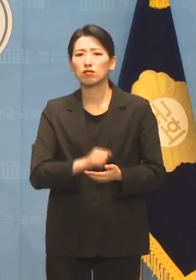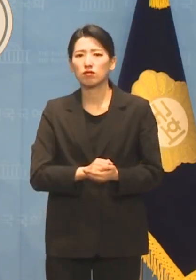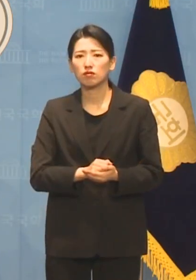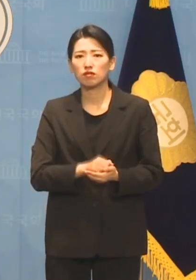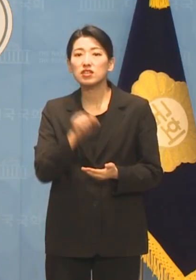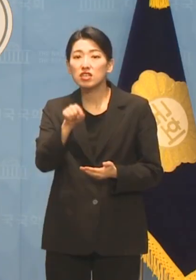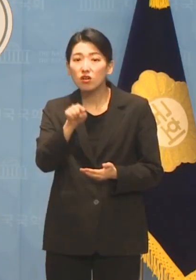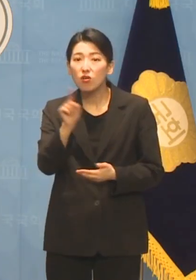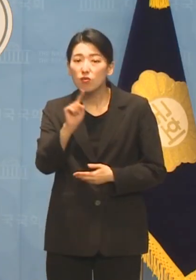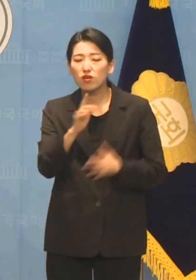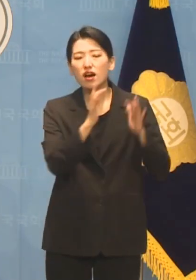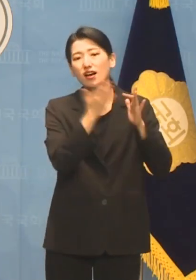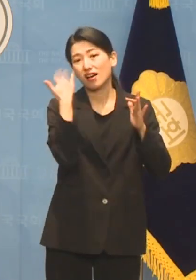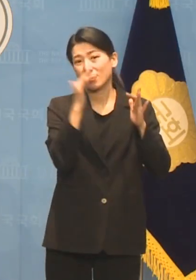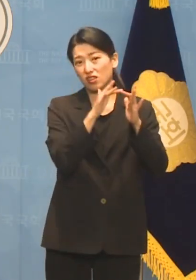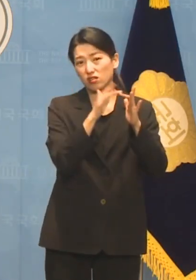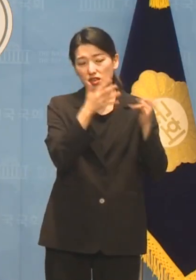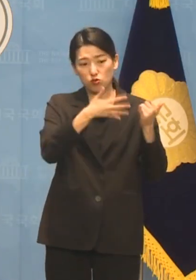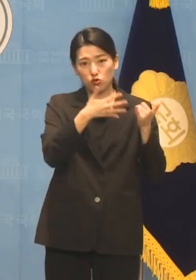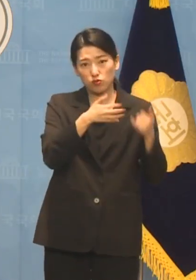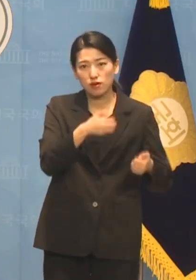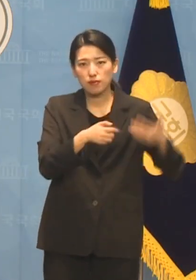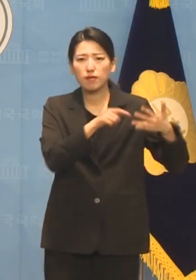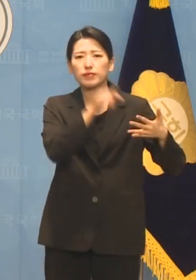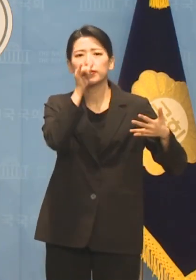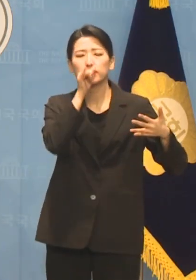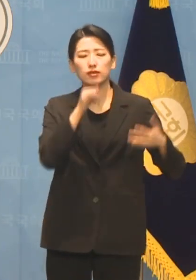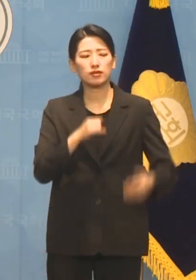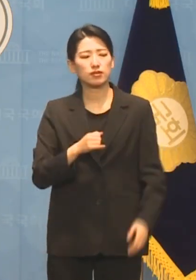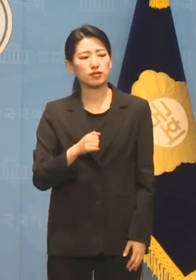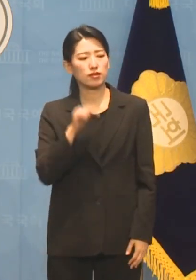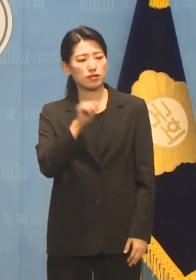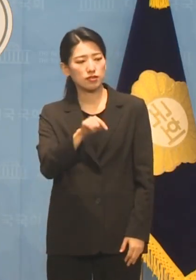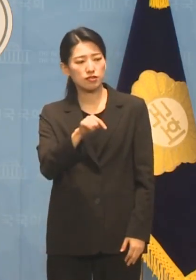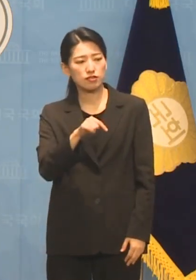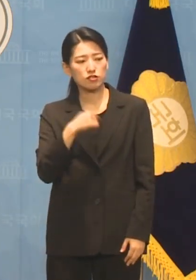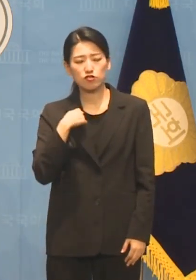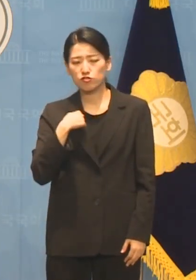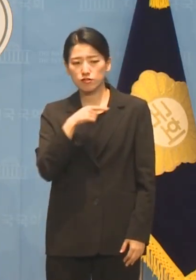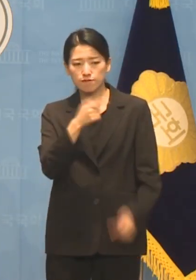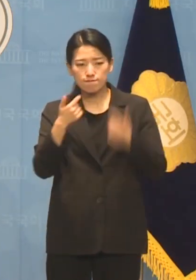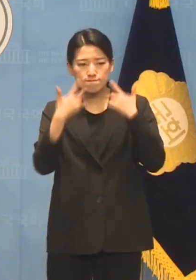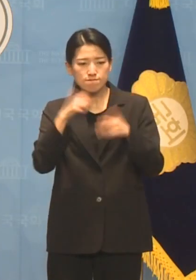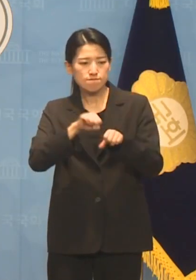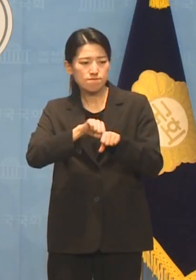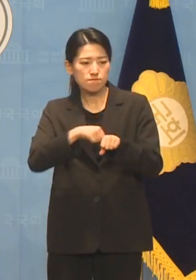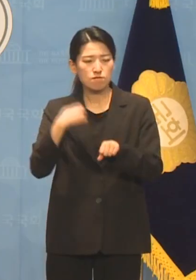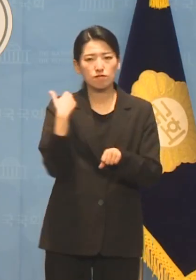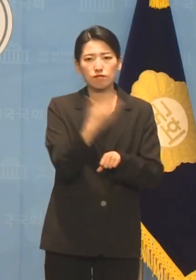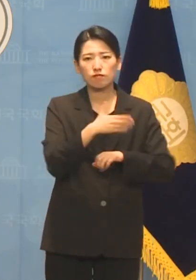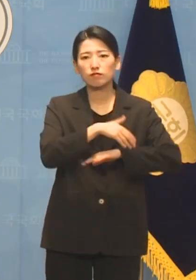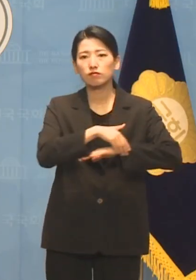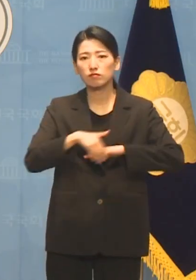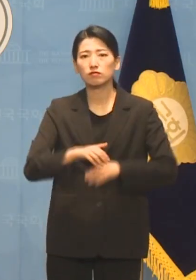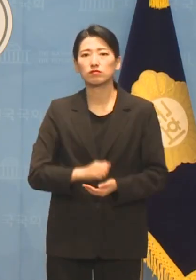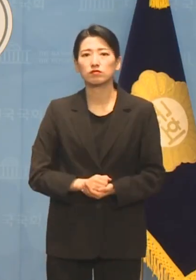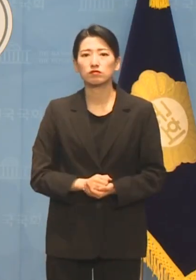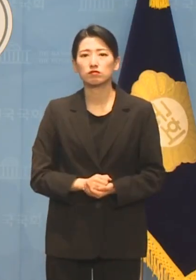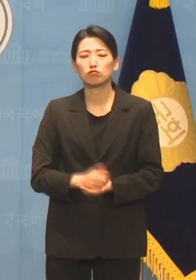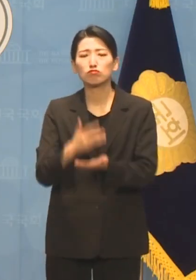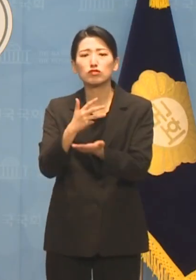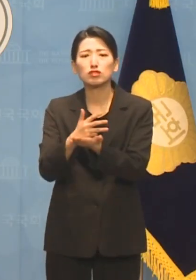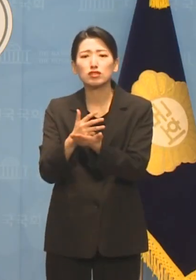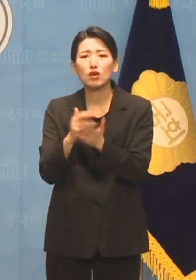대한 모니터링을 강화하고 수사기관과 협력하여 강력히 대응할 계획입니다. 아울러 이태원 참사 대북